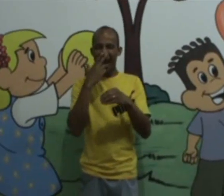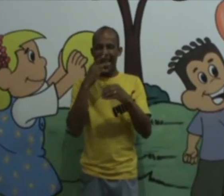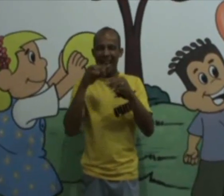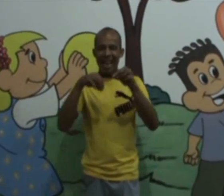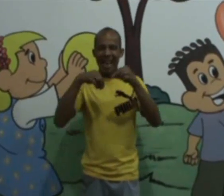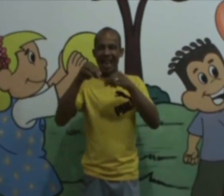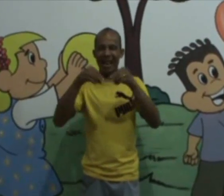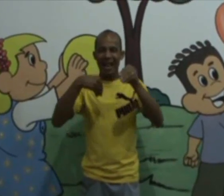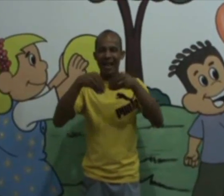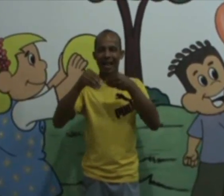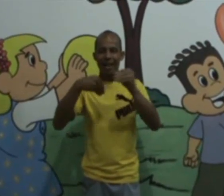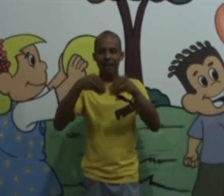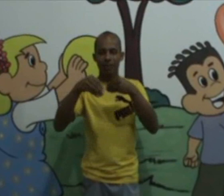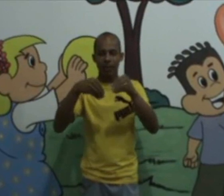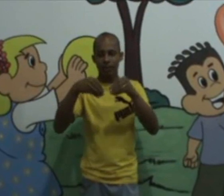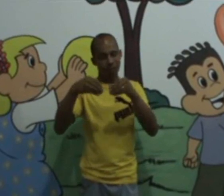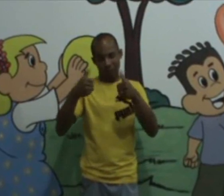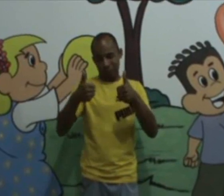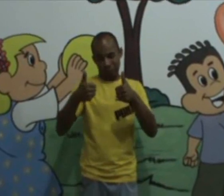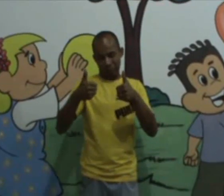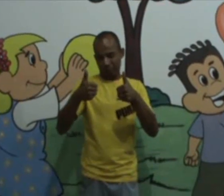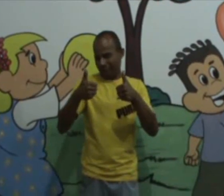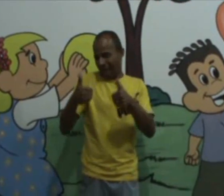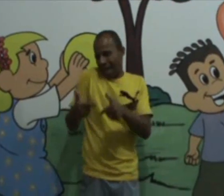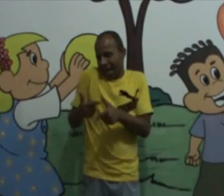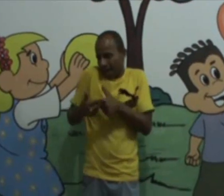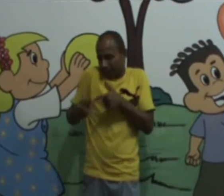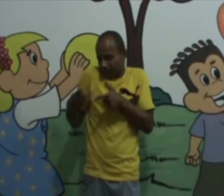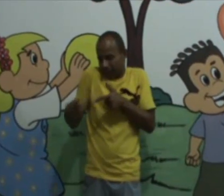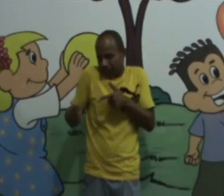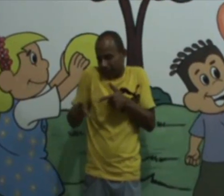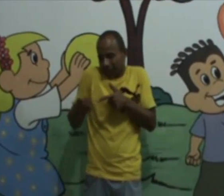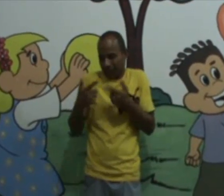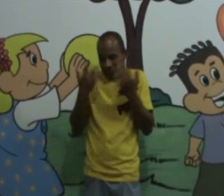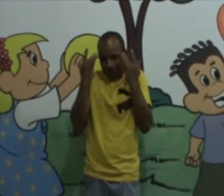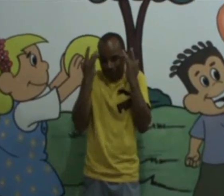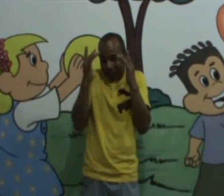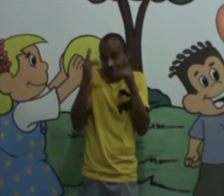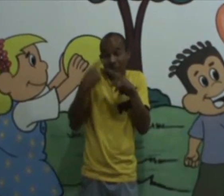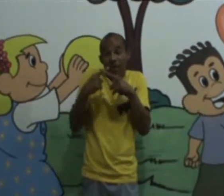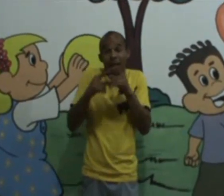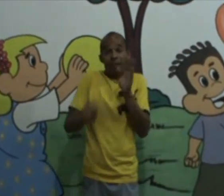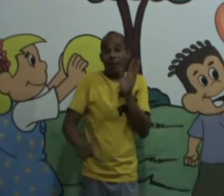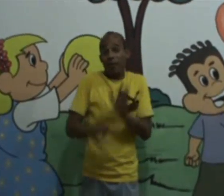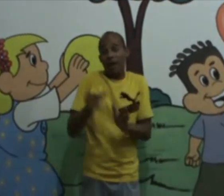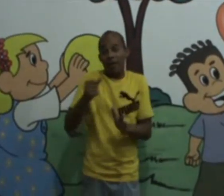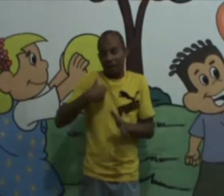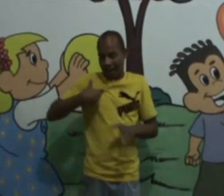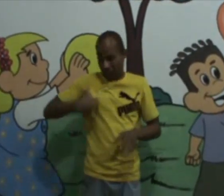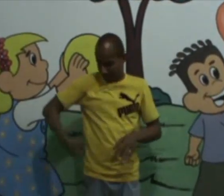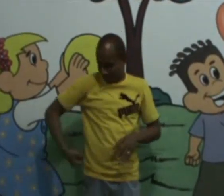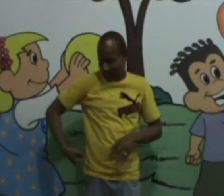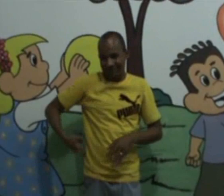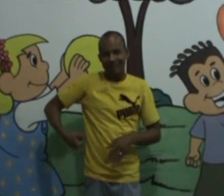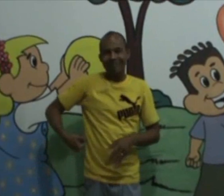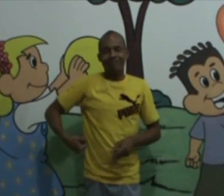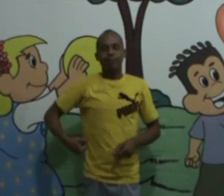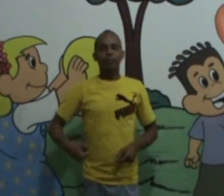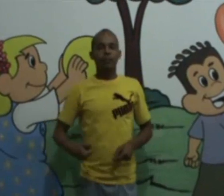mas eu não sabia disso ainda, porque era a primeira vez que eu usava lancheira. Então